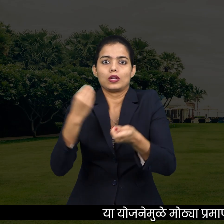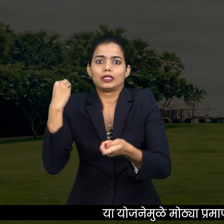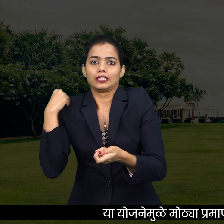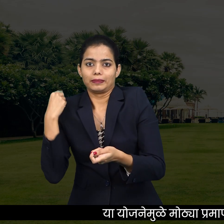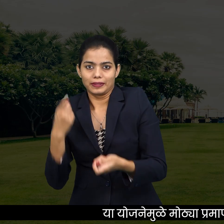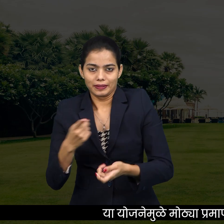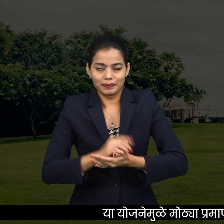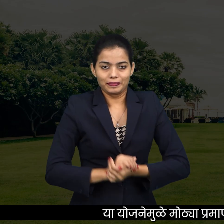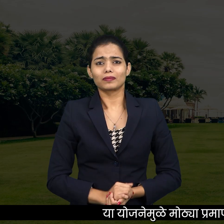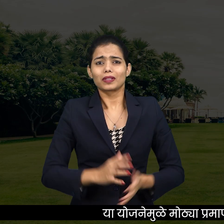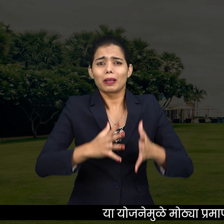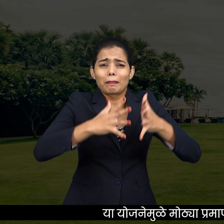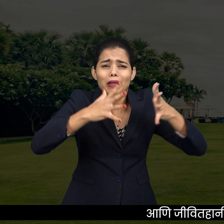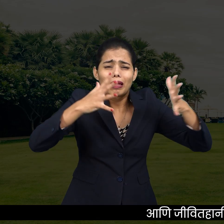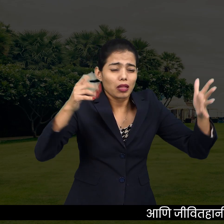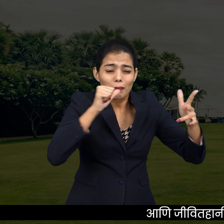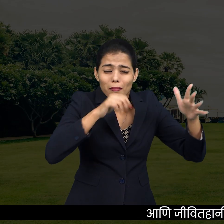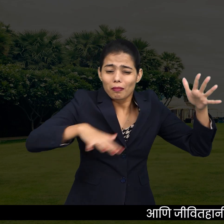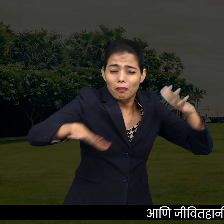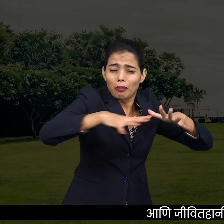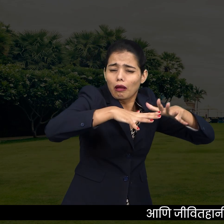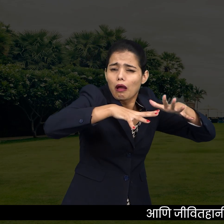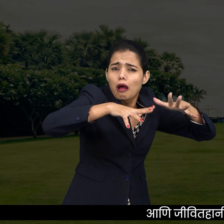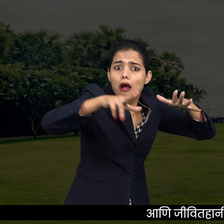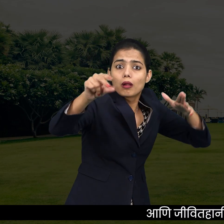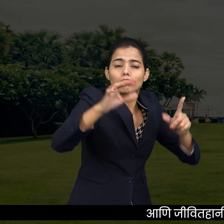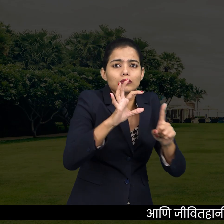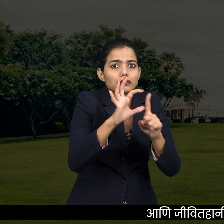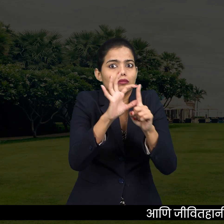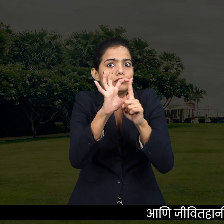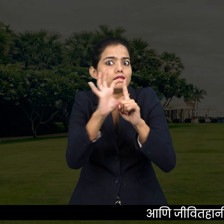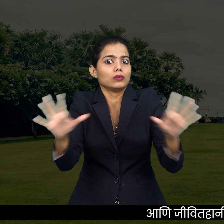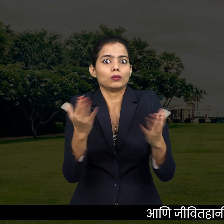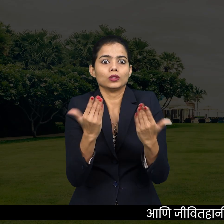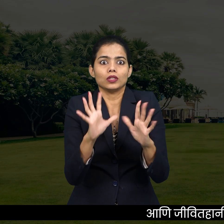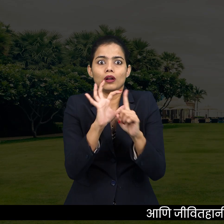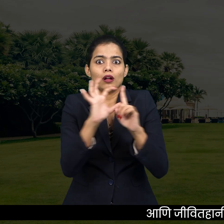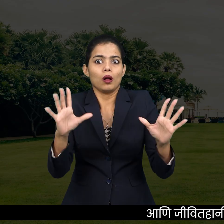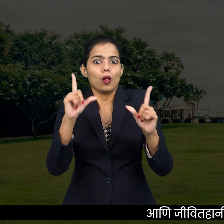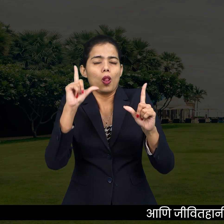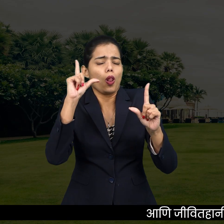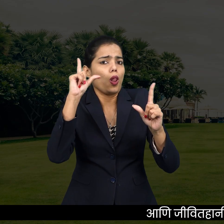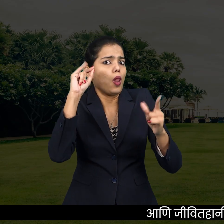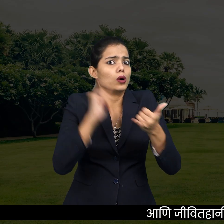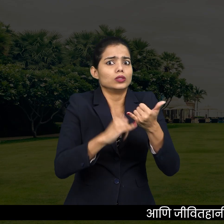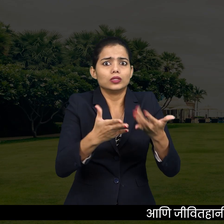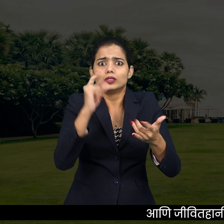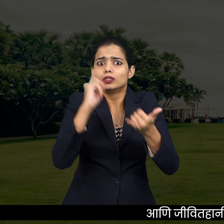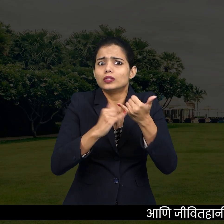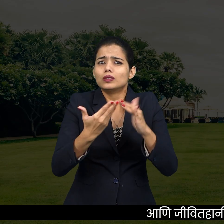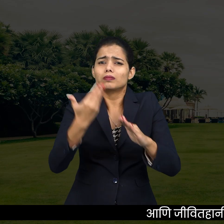प्रमाणात मालमत्तेचं नुकसान आणि जीवितहानी टाळता येईल.